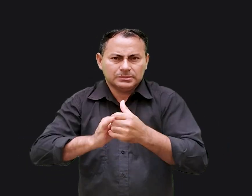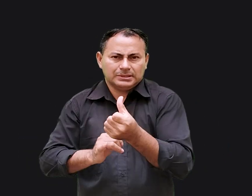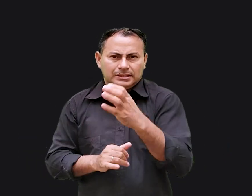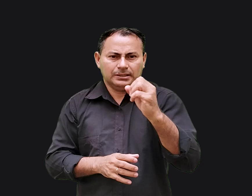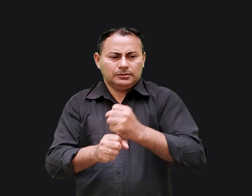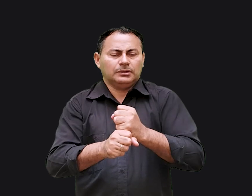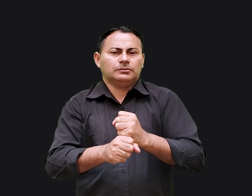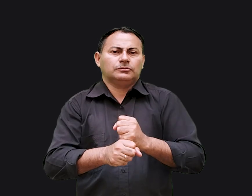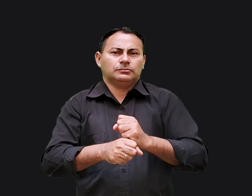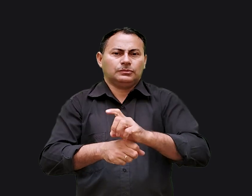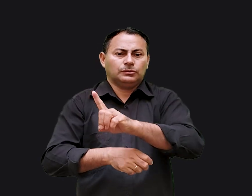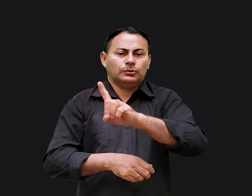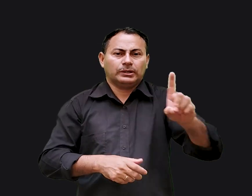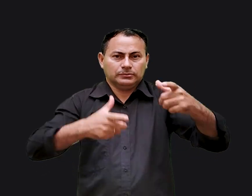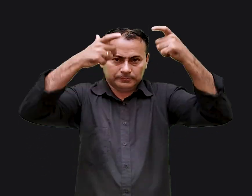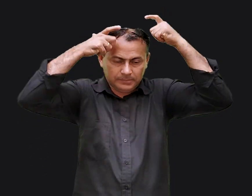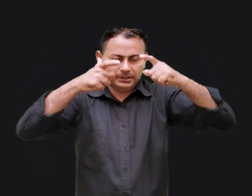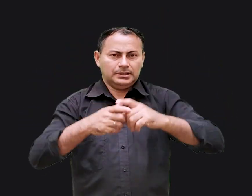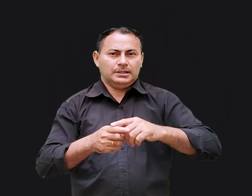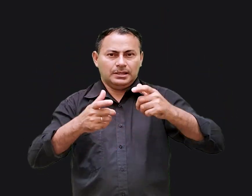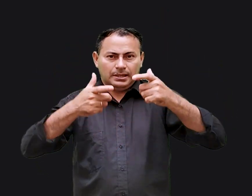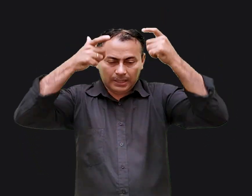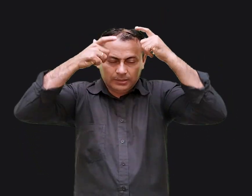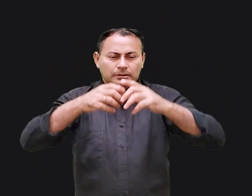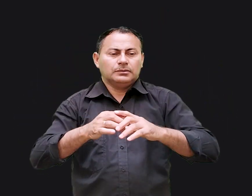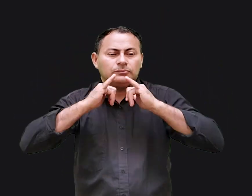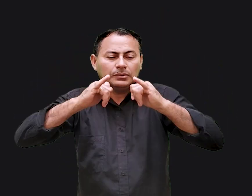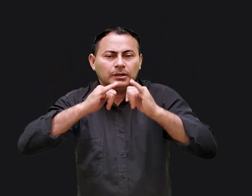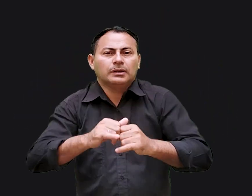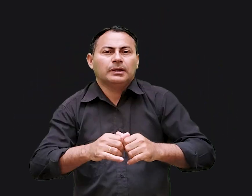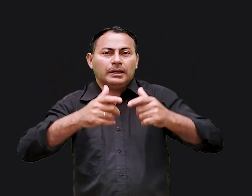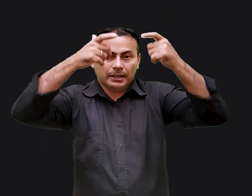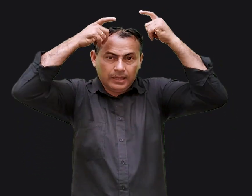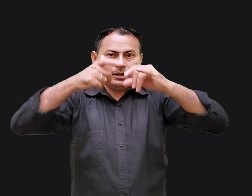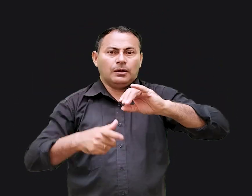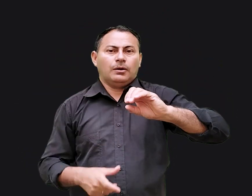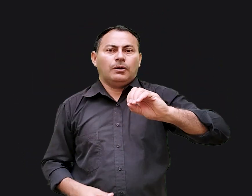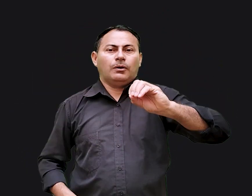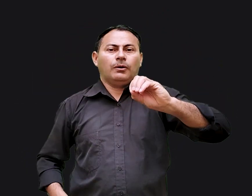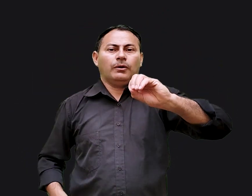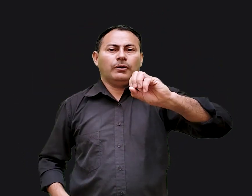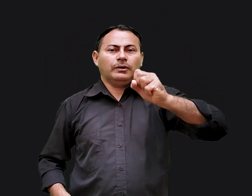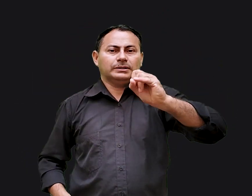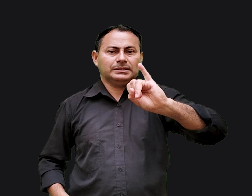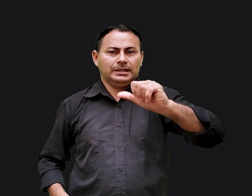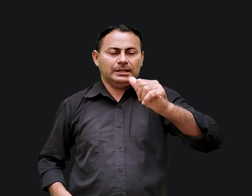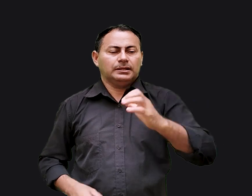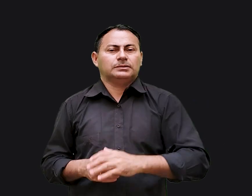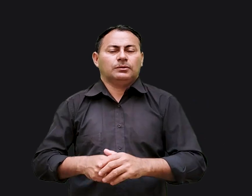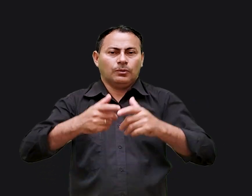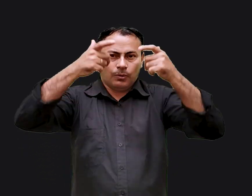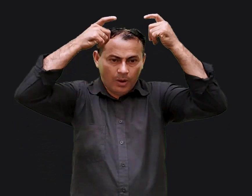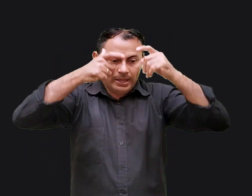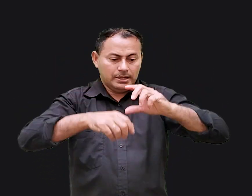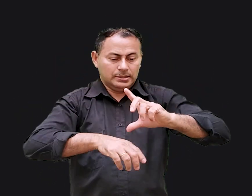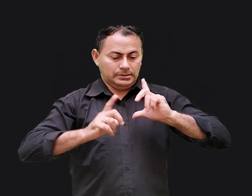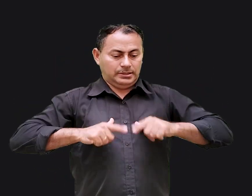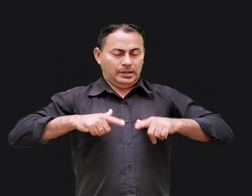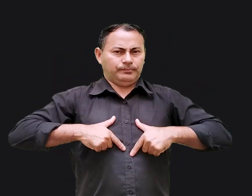reinados desses reis. Quando Isaías pregou durante o reinado do rei Uzias, o reino de Israel estava florescendo. Uzias